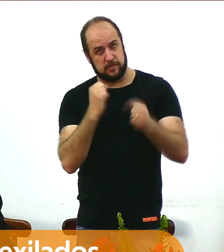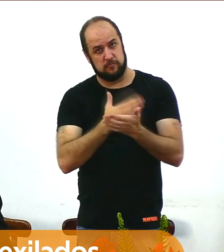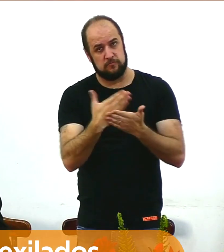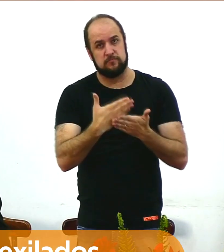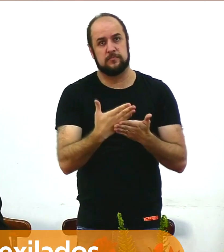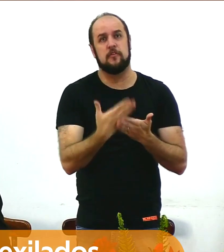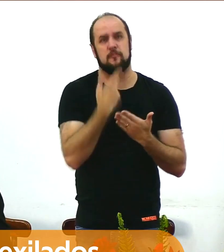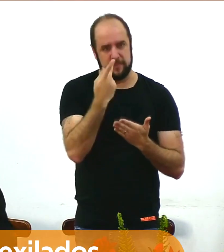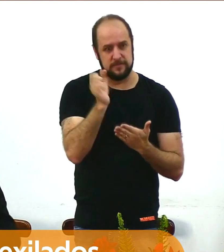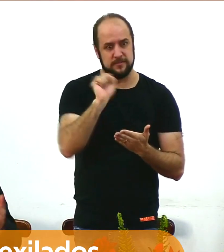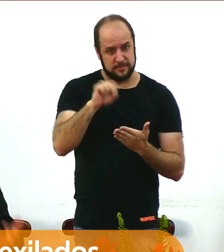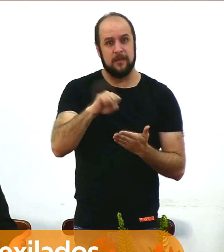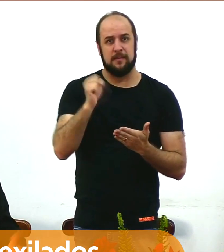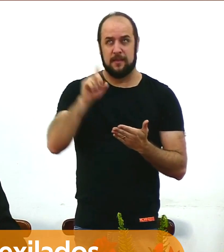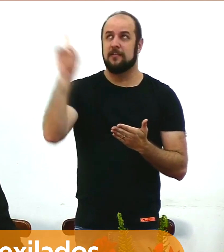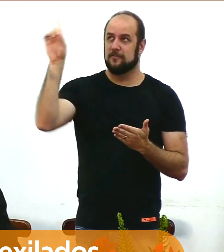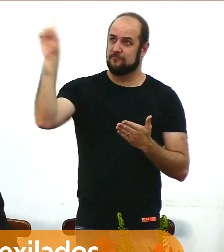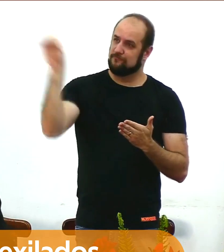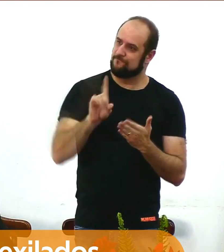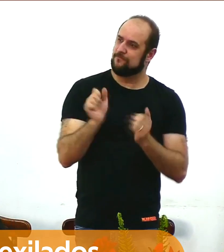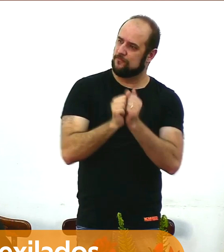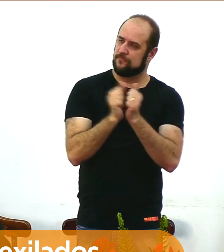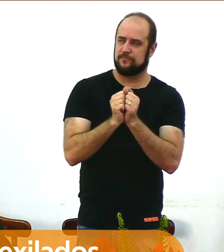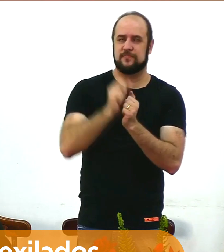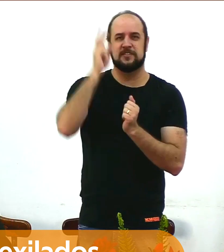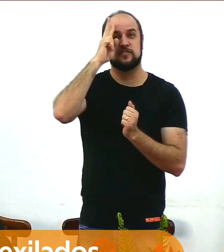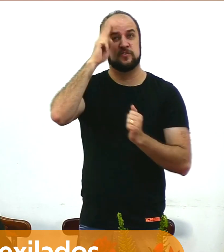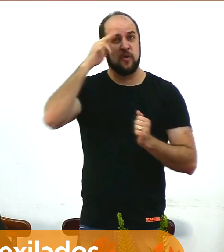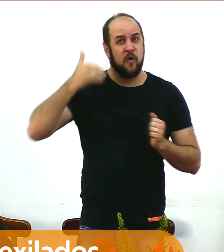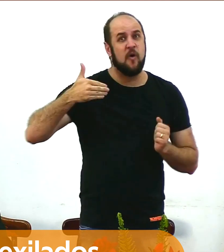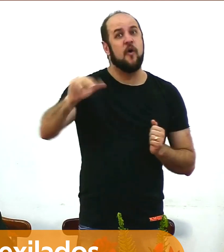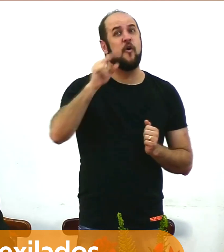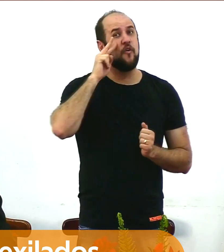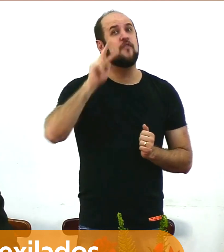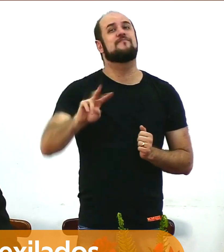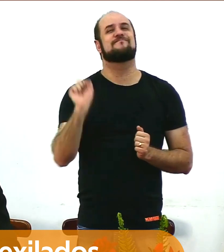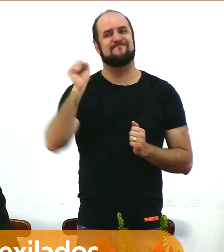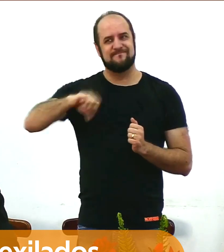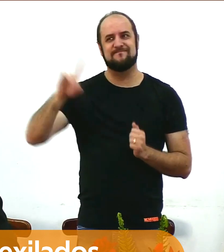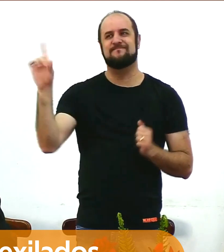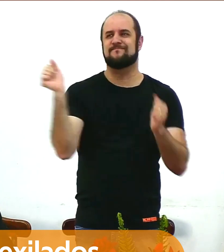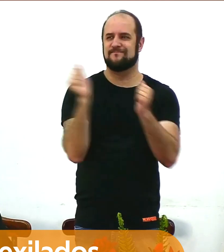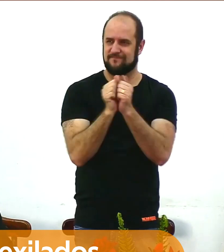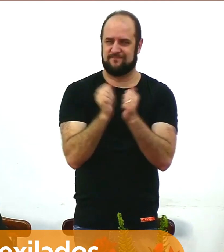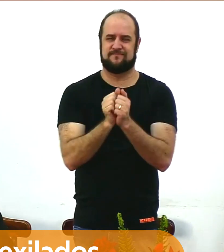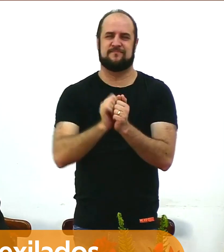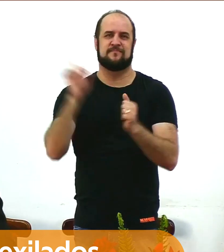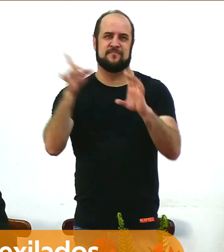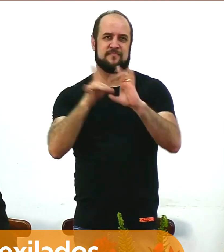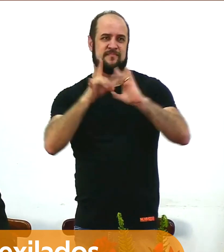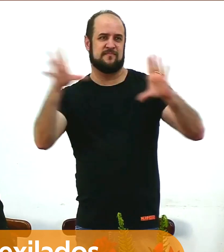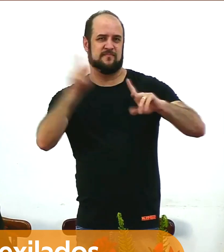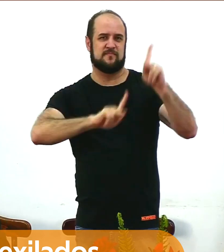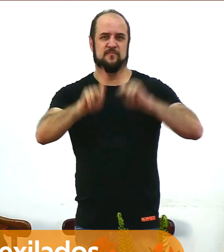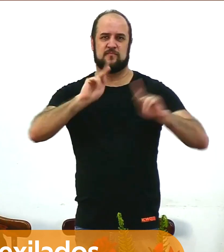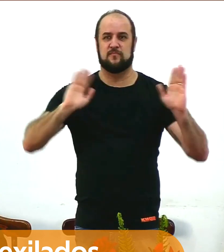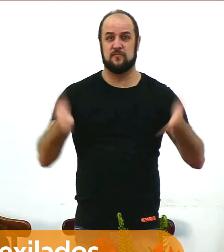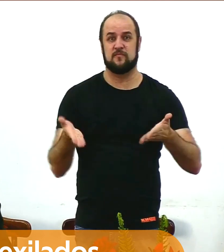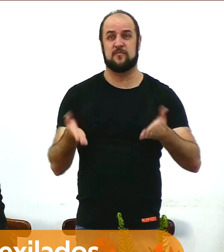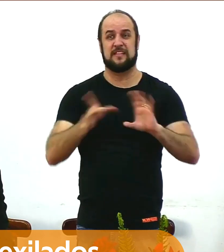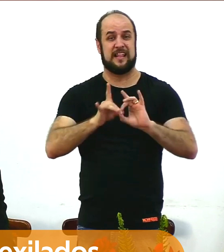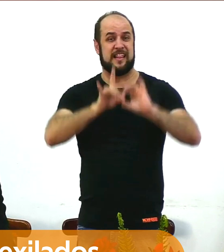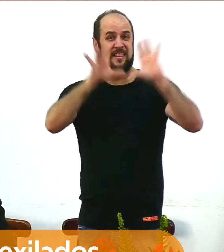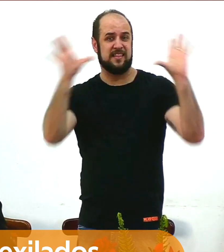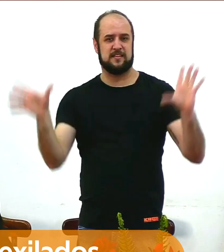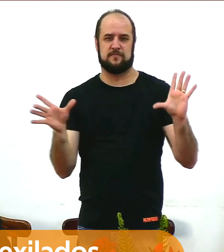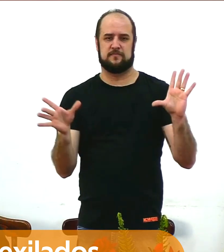às margens dos rios da Babilônia os levou a refletir. Olha, estamos chorando hoje porque um dia